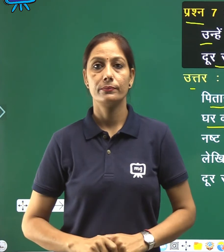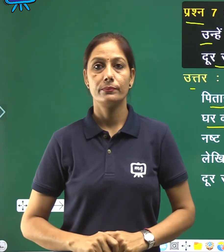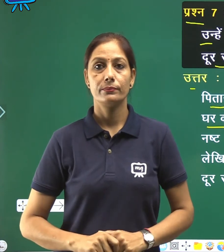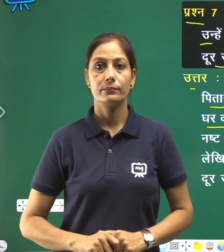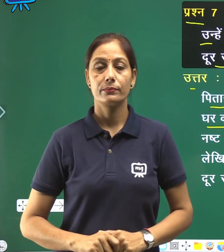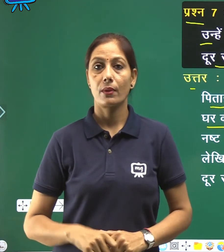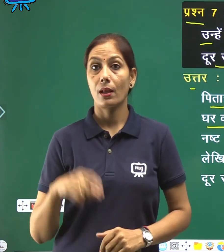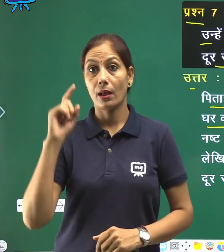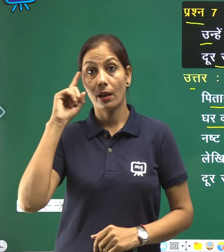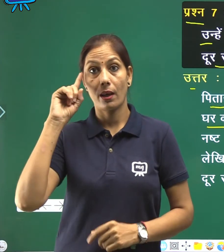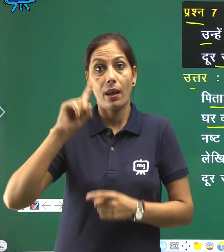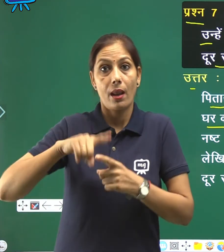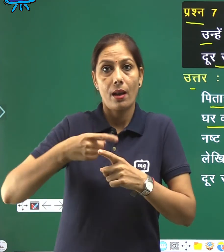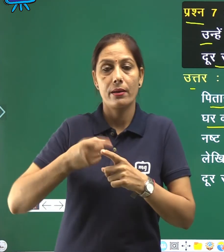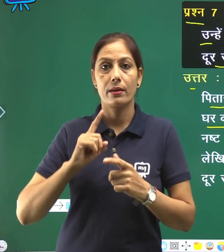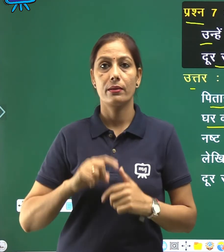प्रतिभा